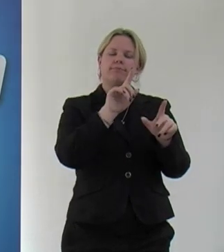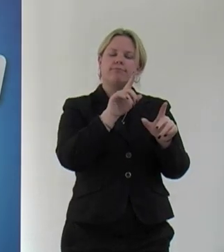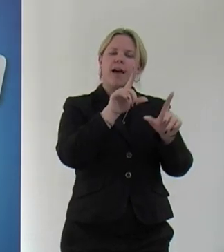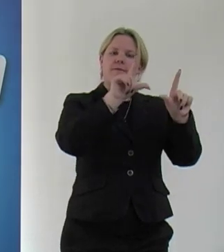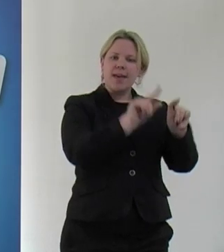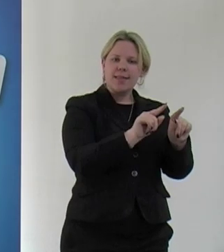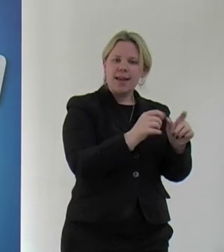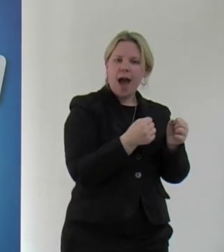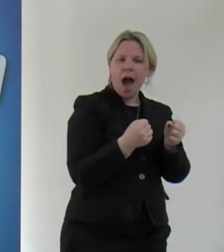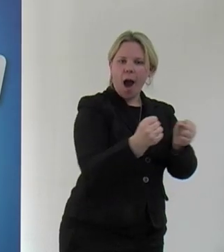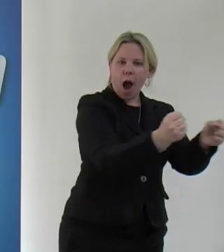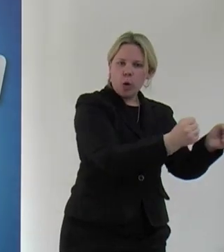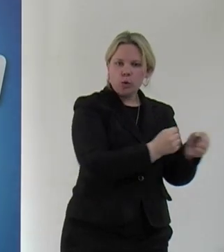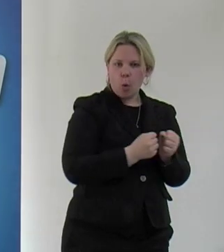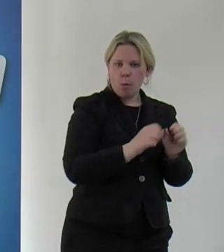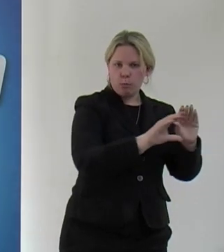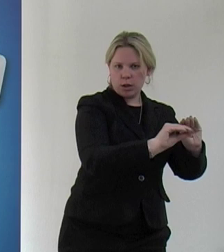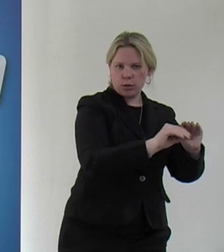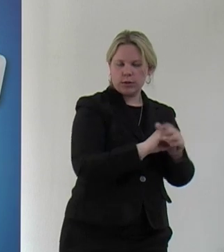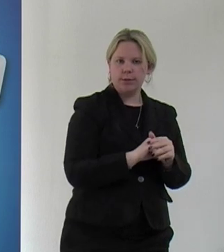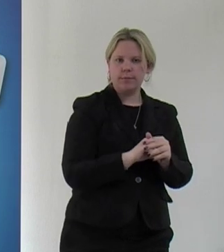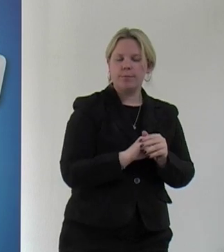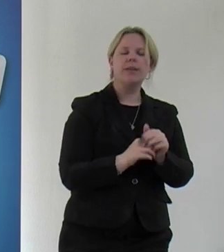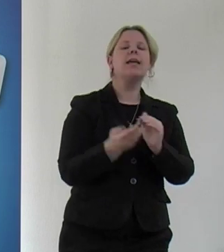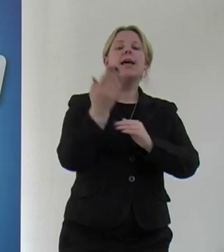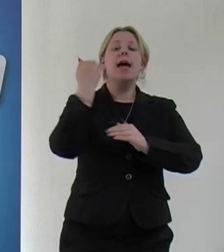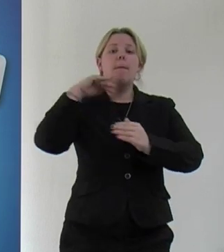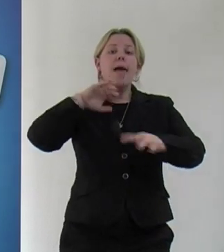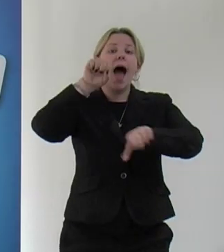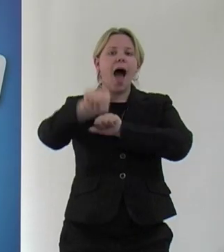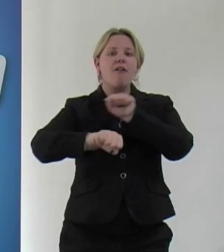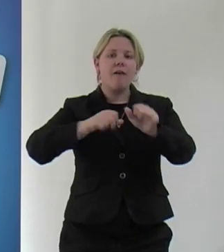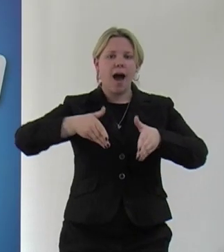Mehr Radwege. Dann können die Menschen sicher mit dem Fahrrad fahren.